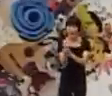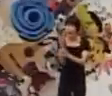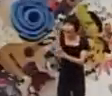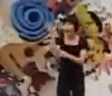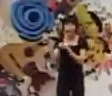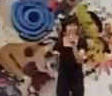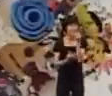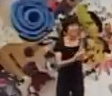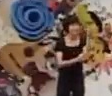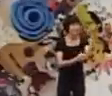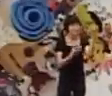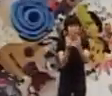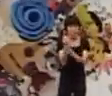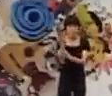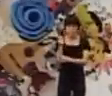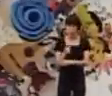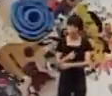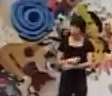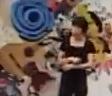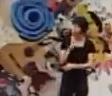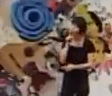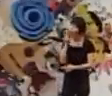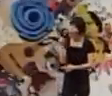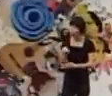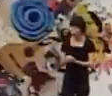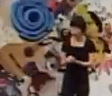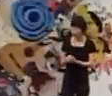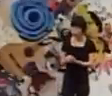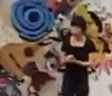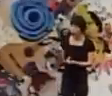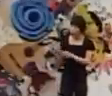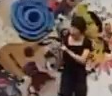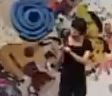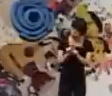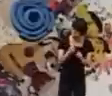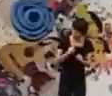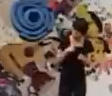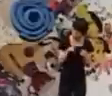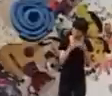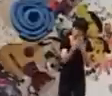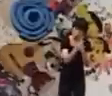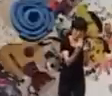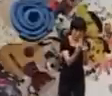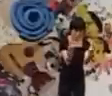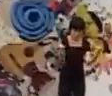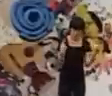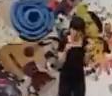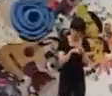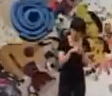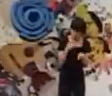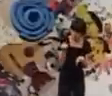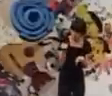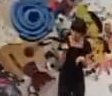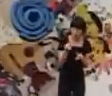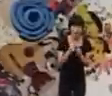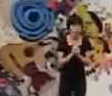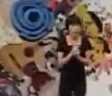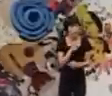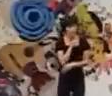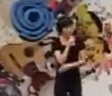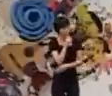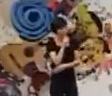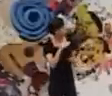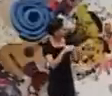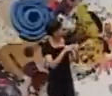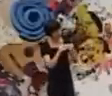燦爛，佢咧就話，媽媽，咁你可唔可以陪一陪我出去公園嗰度啊？嚇，咁媽媽咧